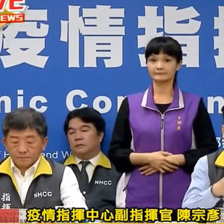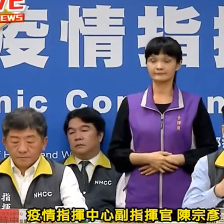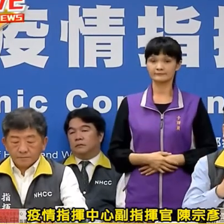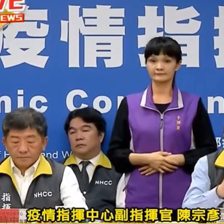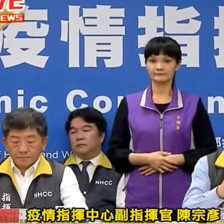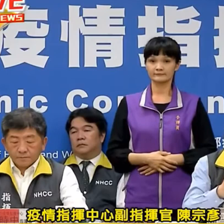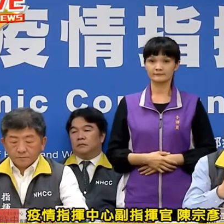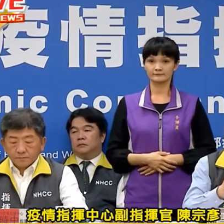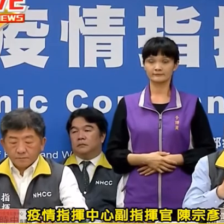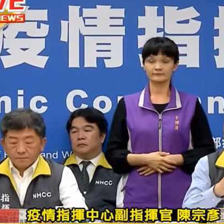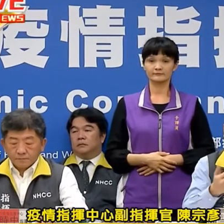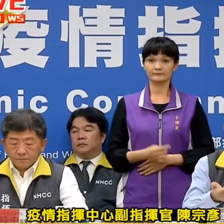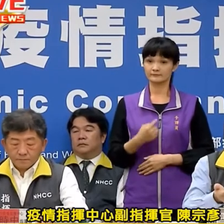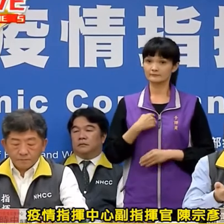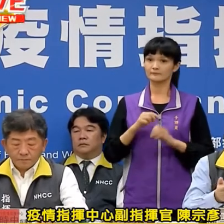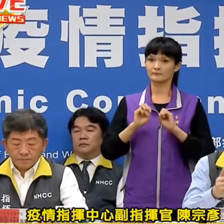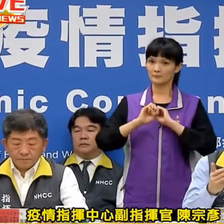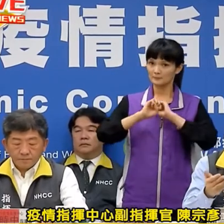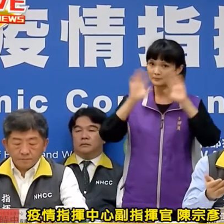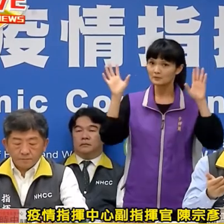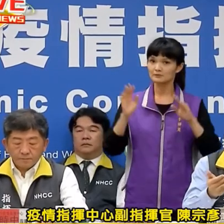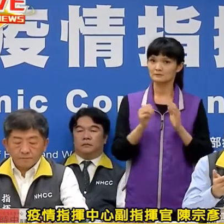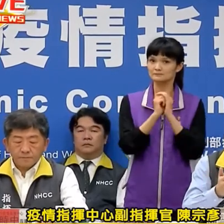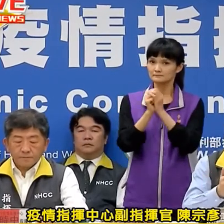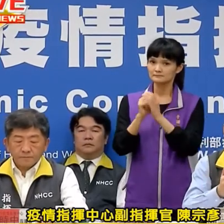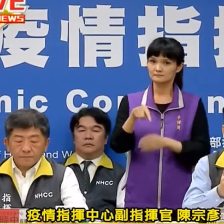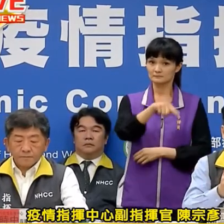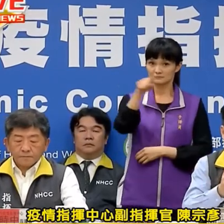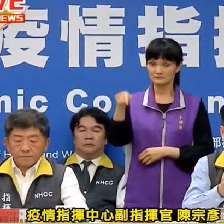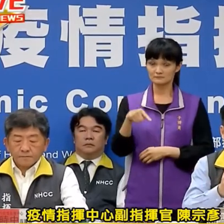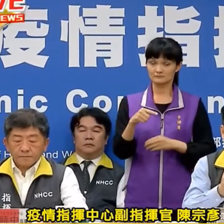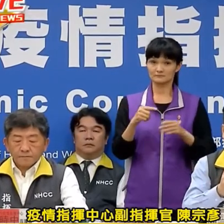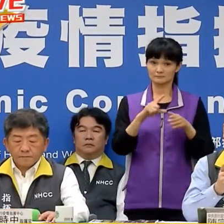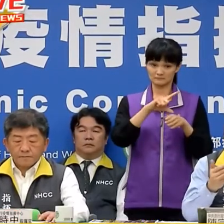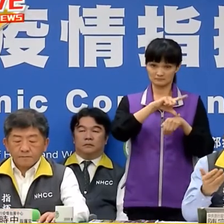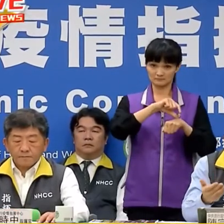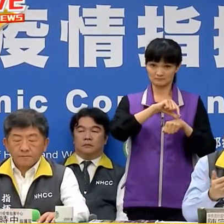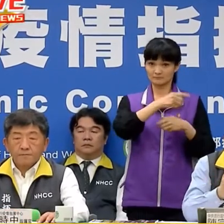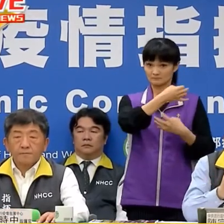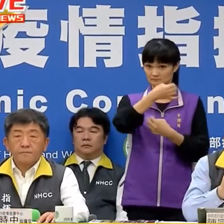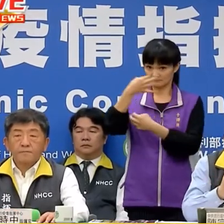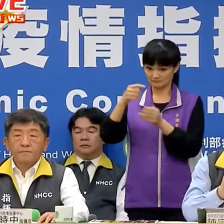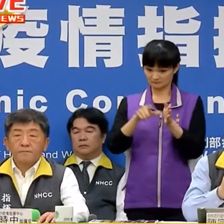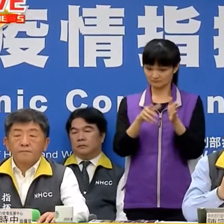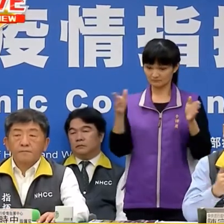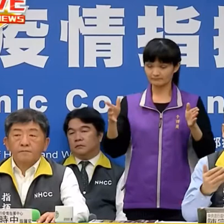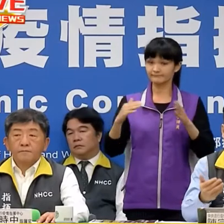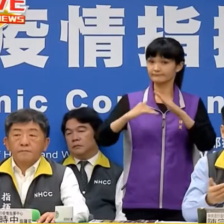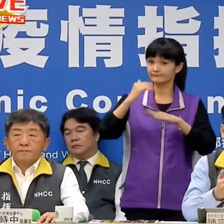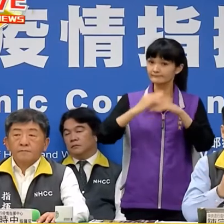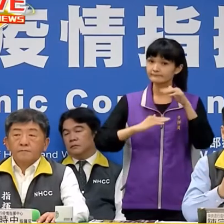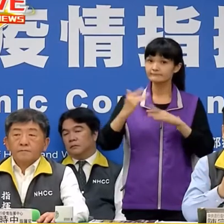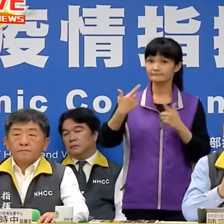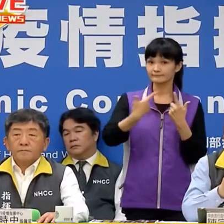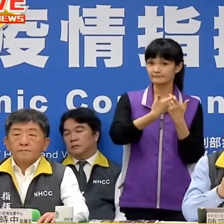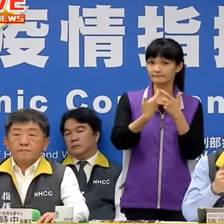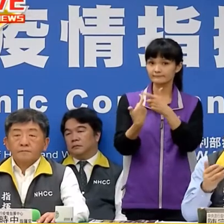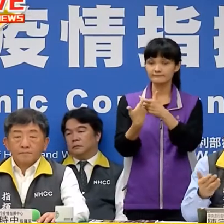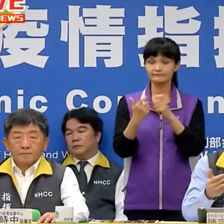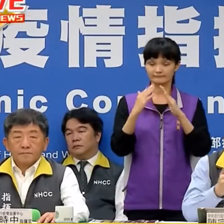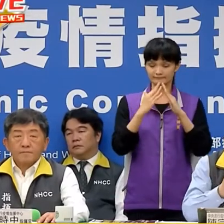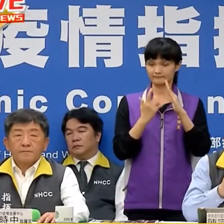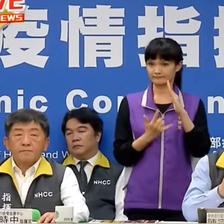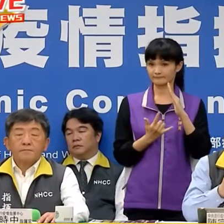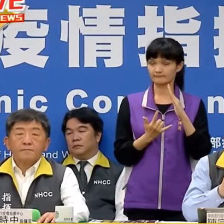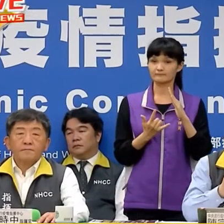会跟我们居家检疫者拜托，就是你真的这段时间 大家一起互相配合，你就 好的。这是中